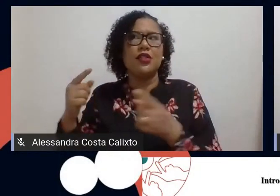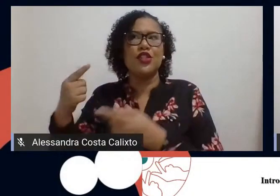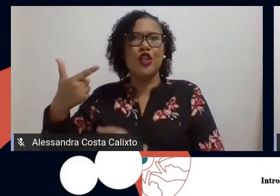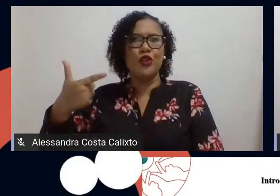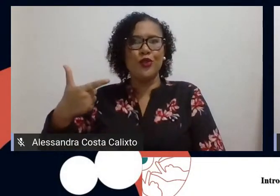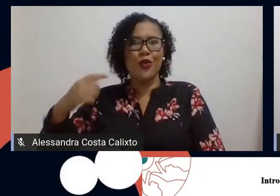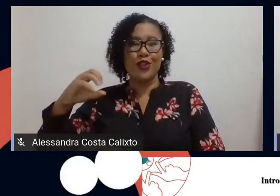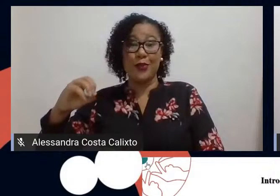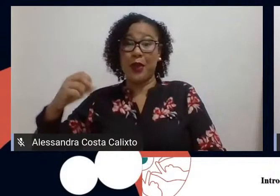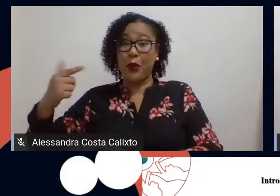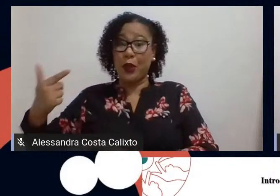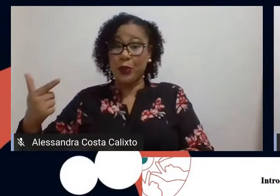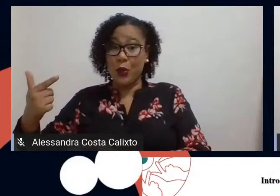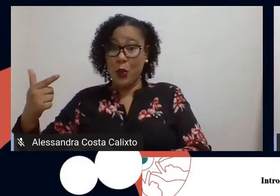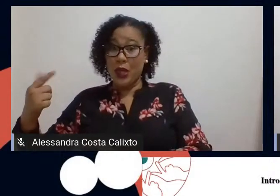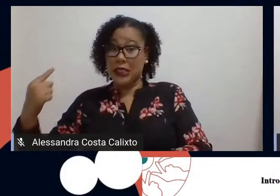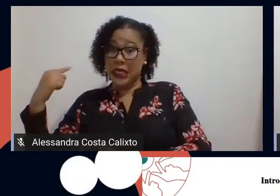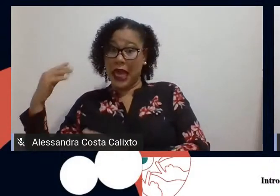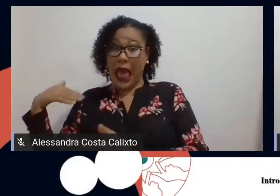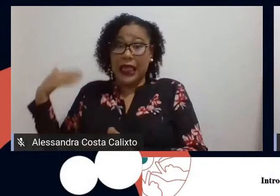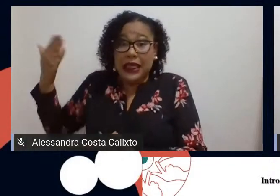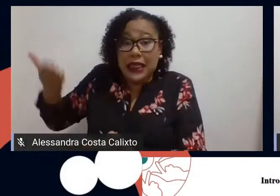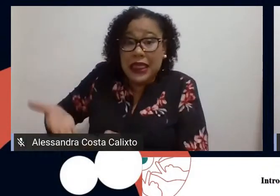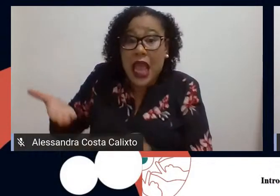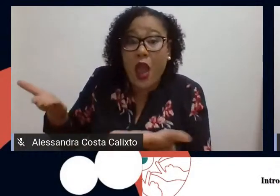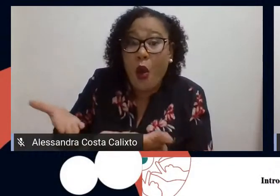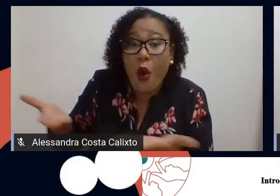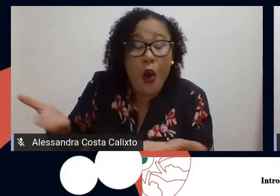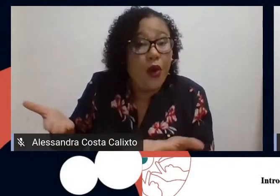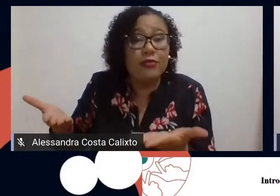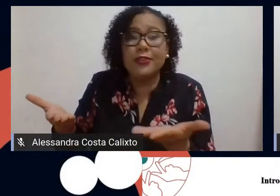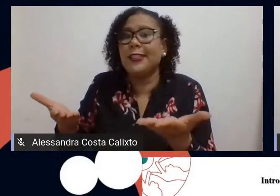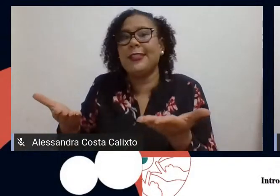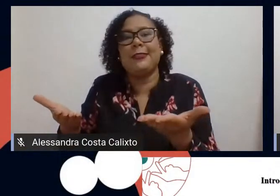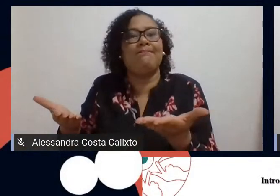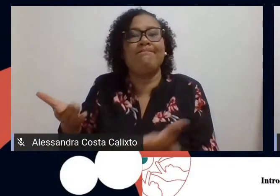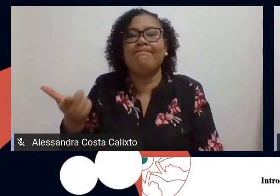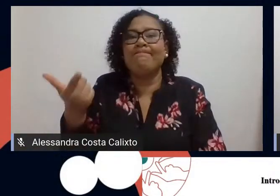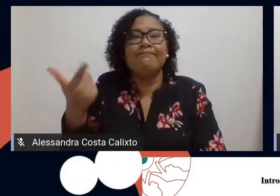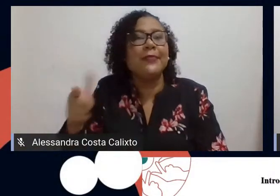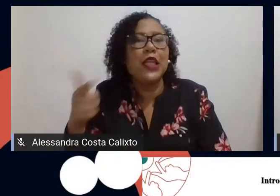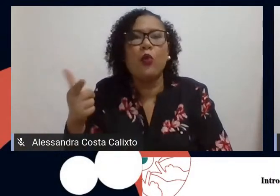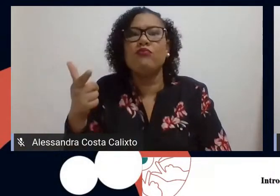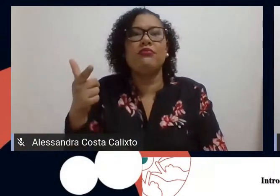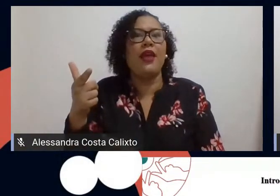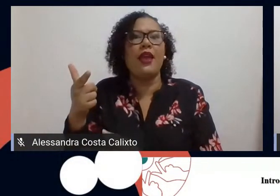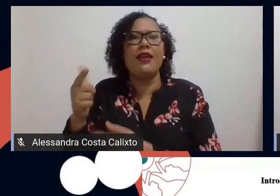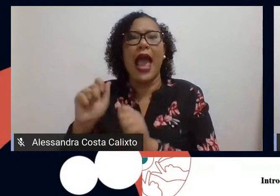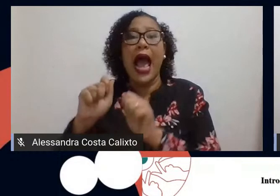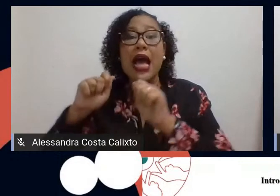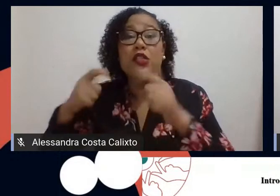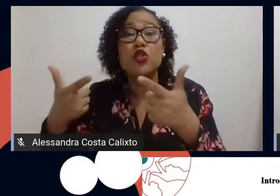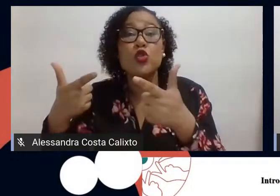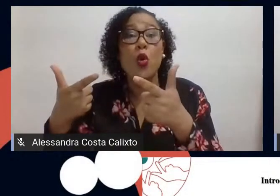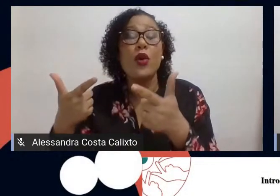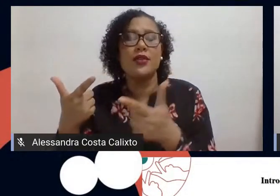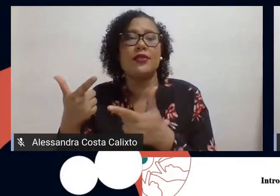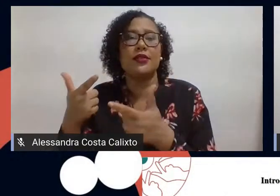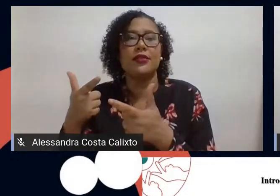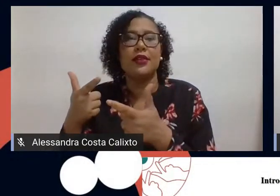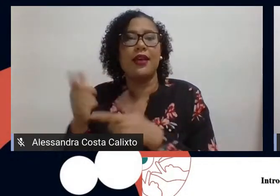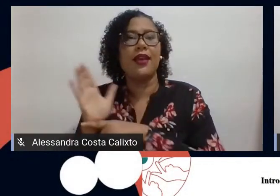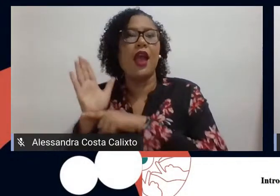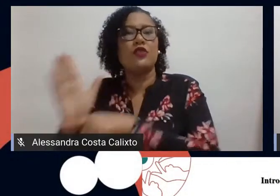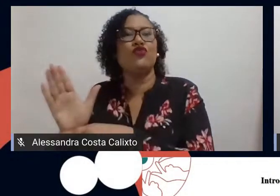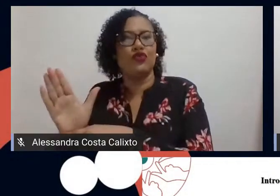surdos, as crianças surdas em especial. E nós temos que desde 2002 até hoje, embora tivesse já o